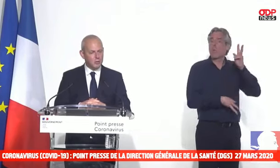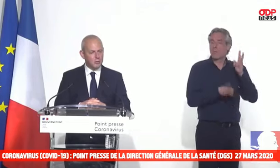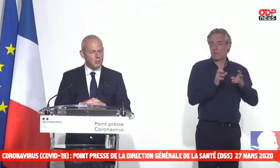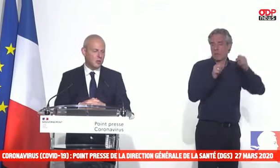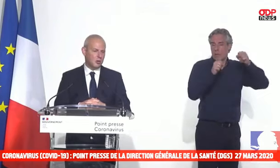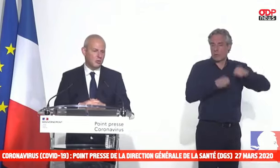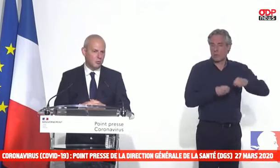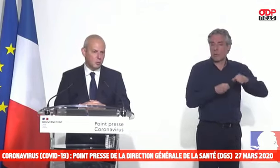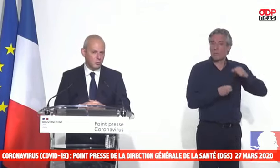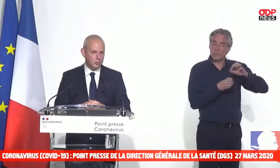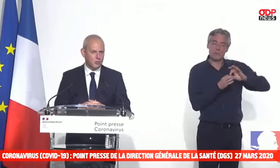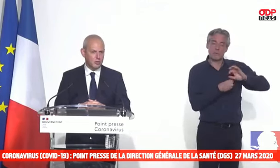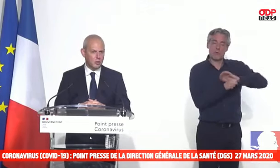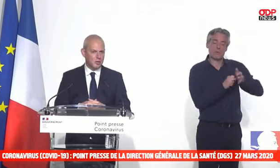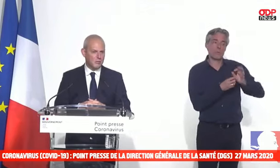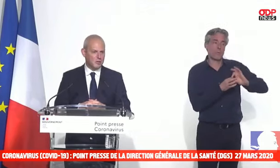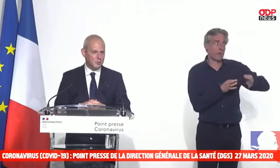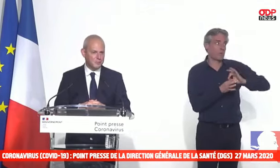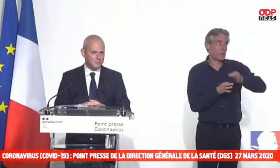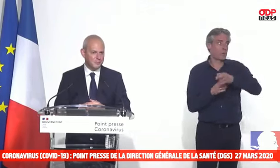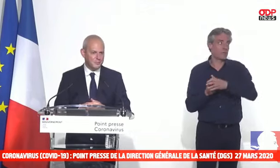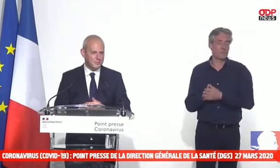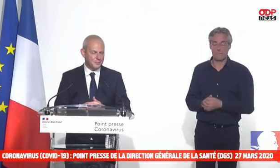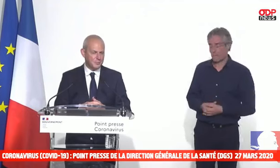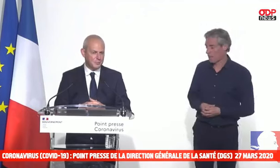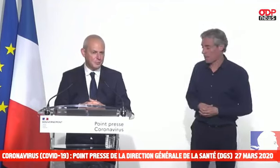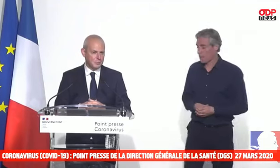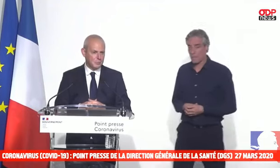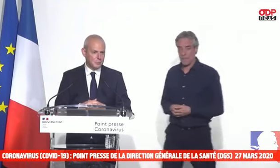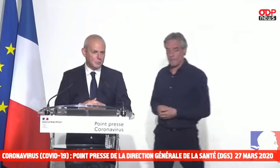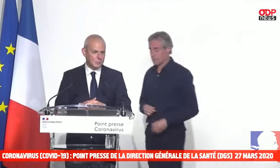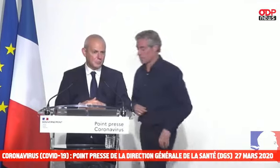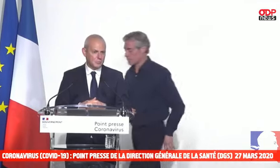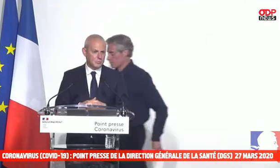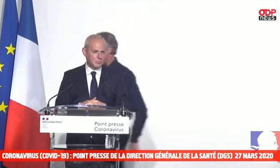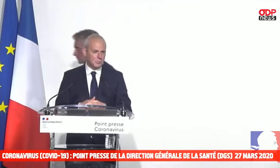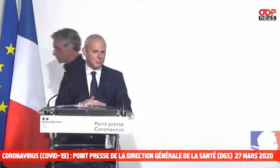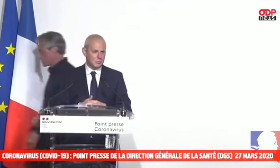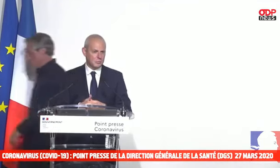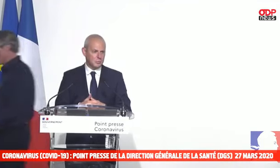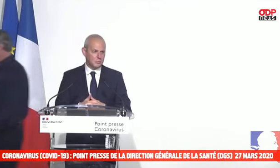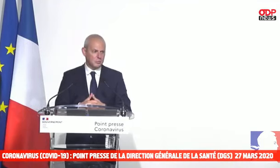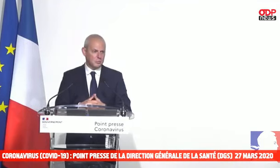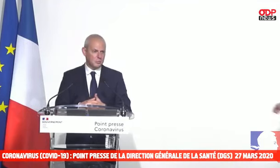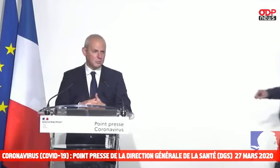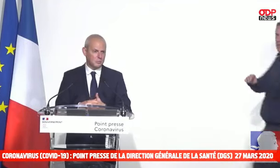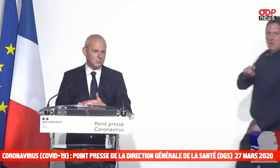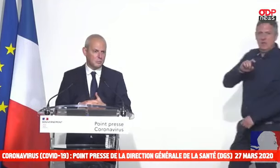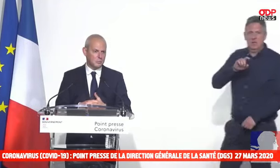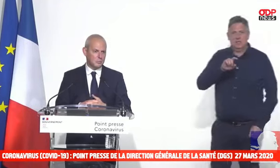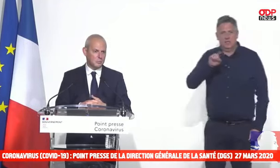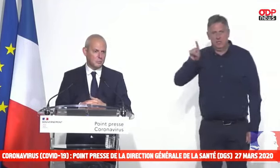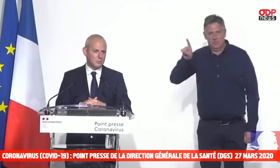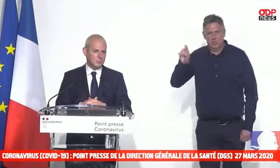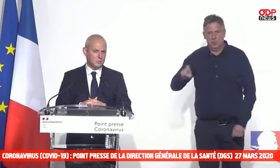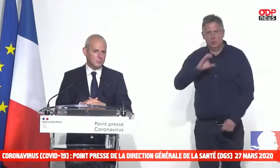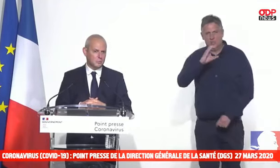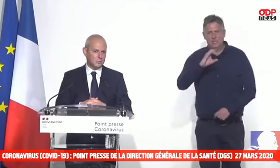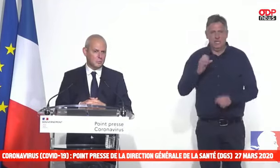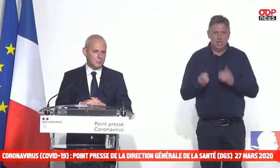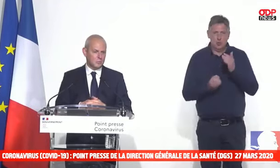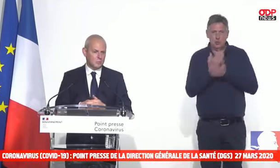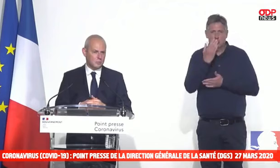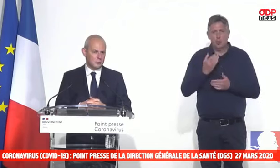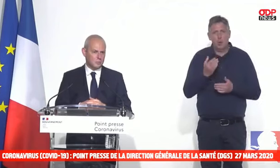d'avoir une circulation du virus au sein de leur établissement. Une question de CNews. Va-t-il y avoir des transports de malades vers d'autres pays de